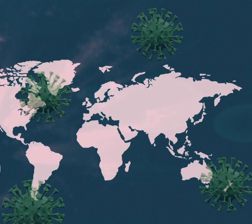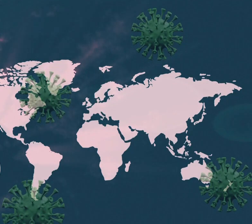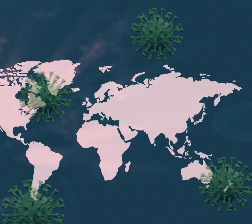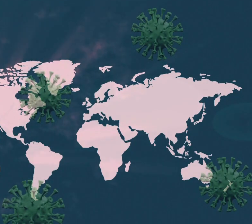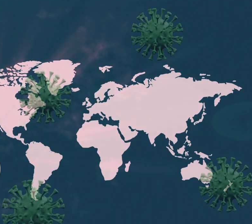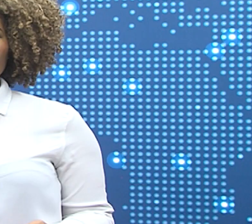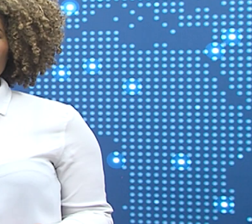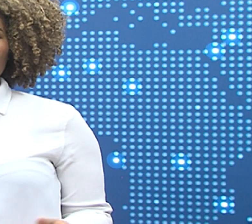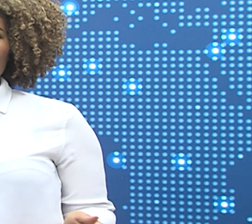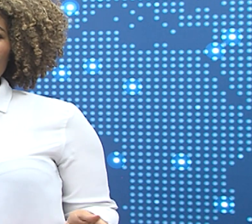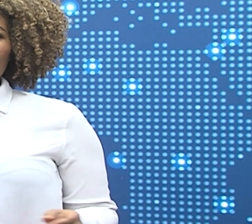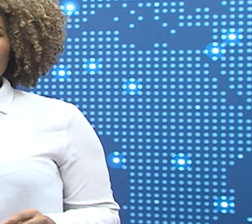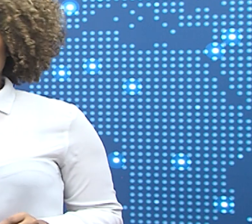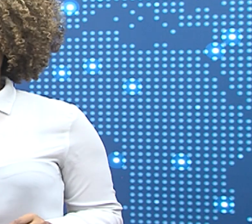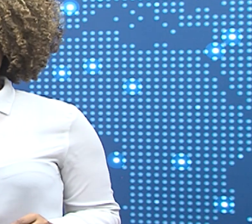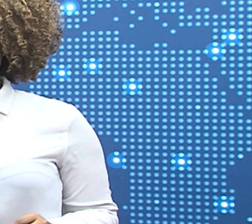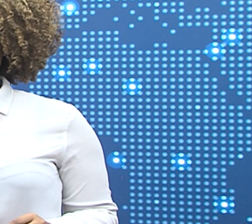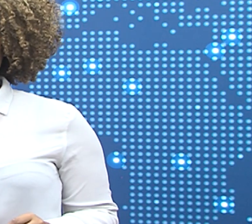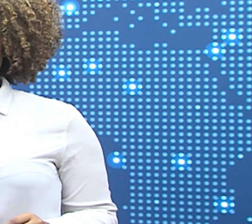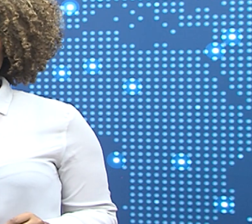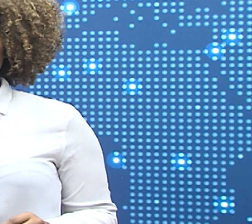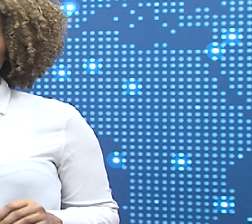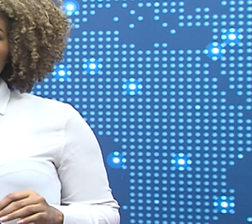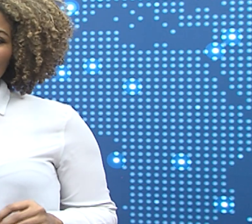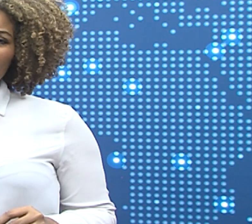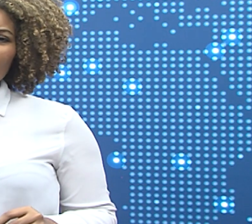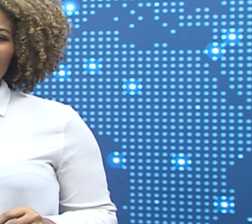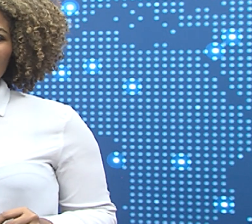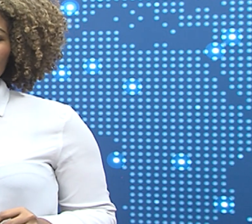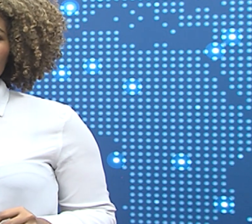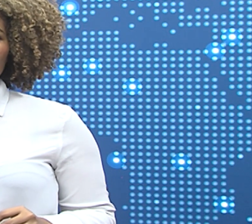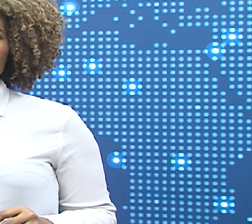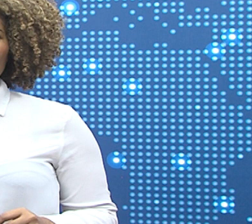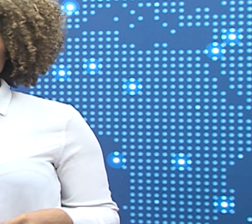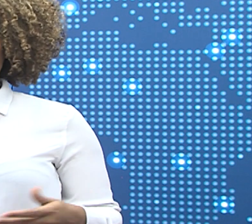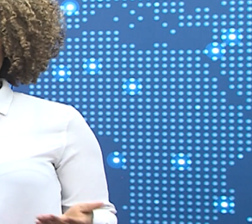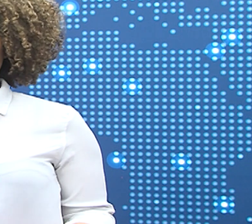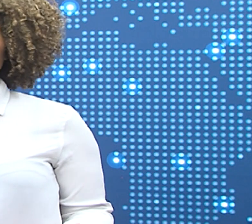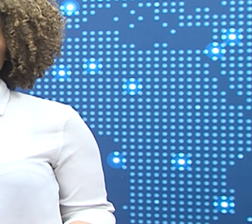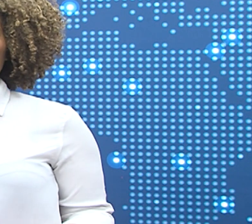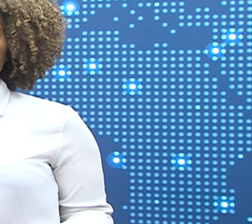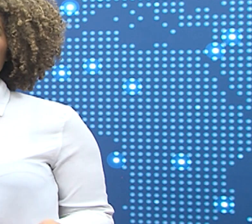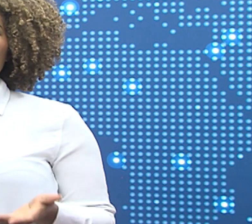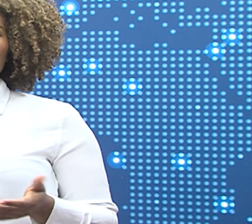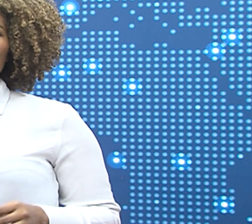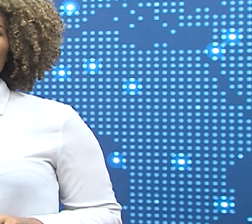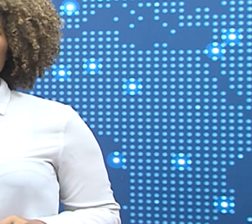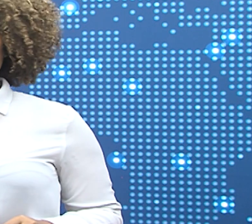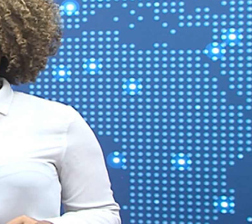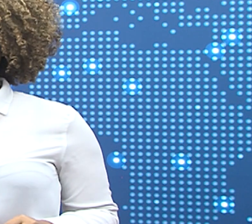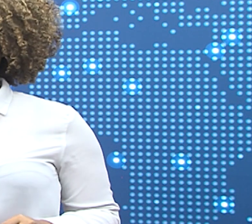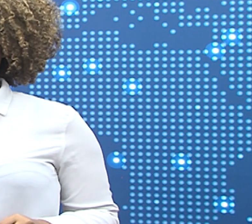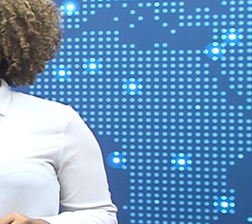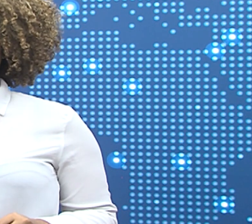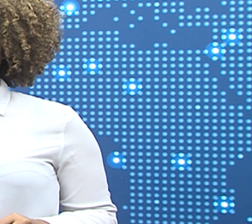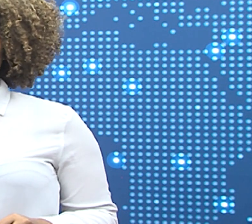milhões. O combate à Covid-19 depende sobretudo de nossa atitude preventiva, portanto, não faz nossa parte para não poder